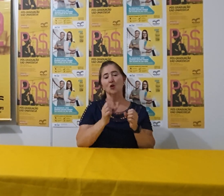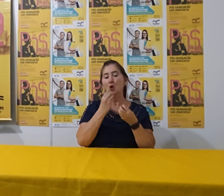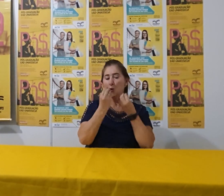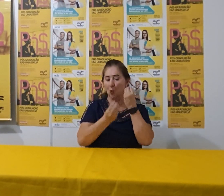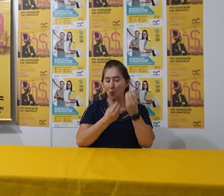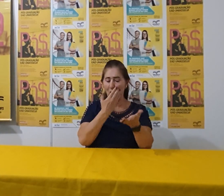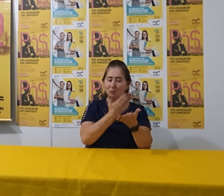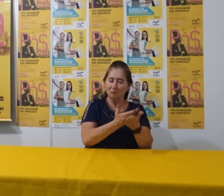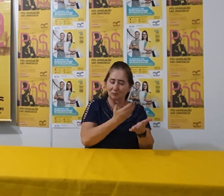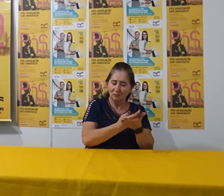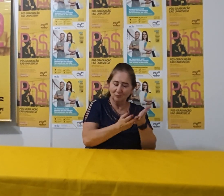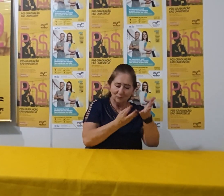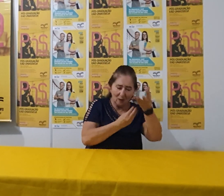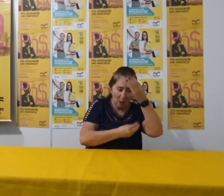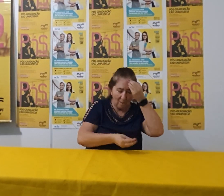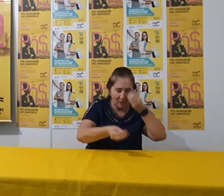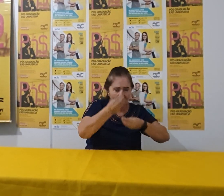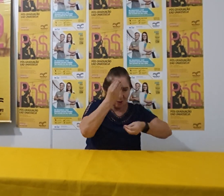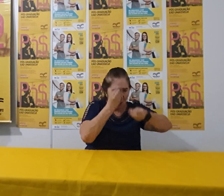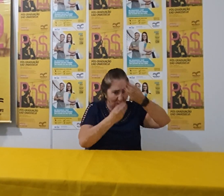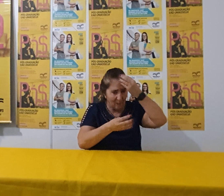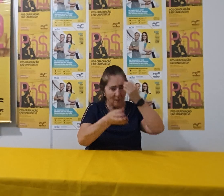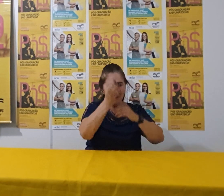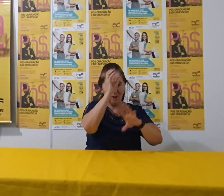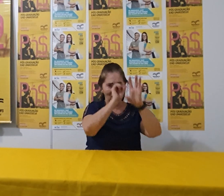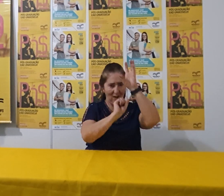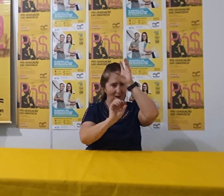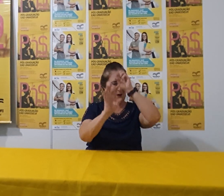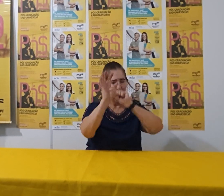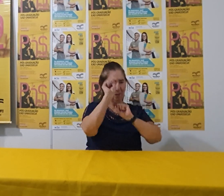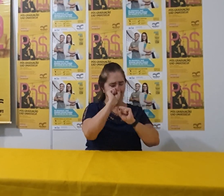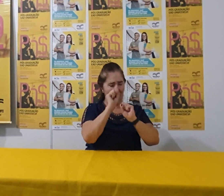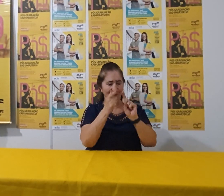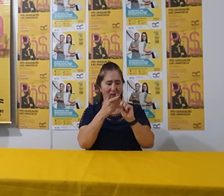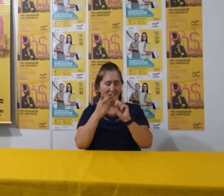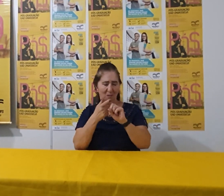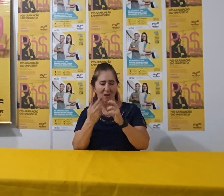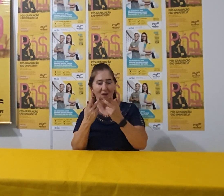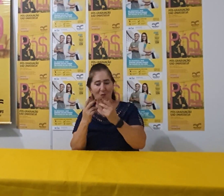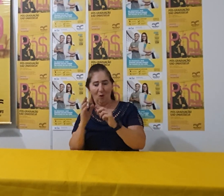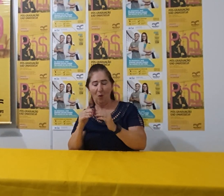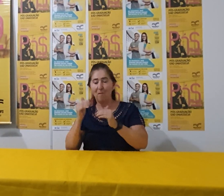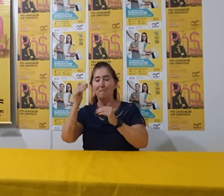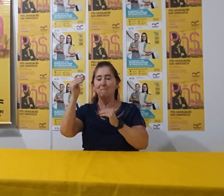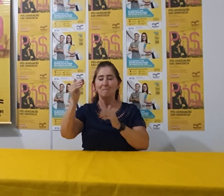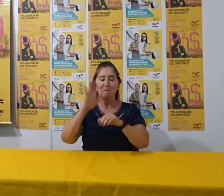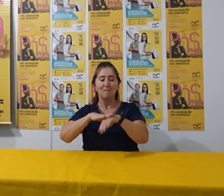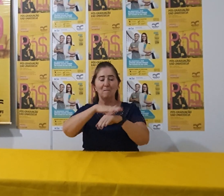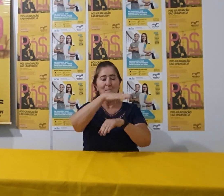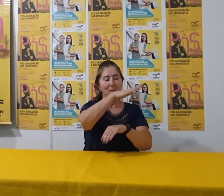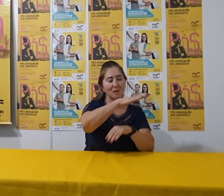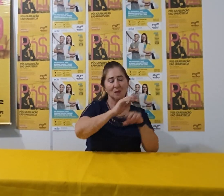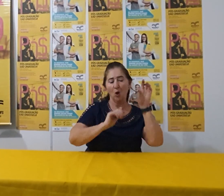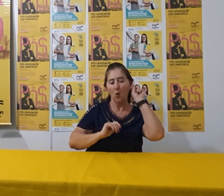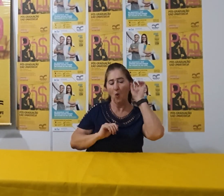estudante em um ambiente que privilegia o ouvinte. Nesses casos, muitas